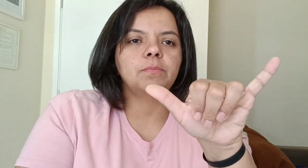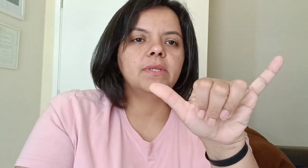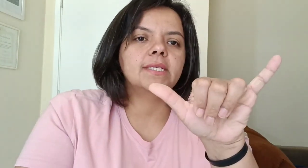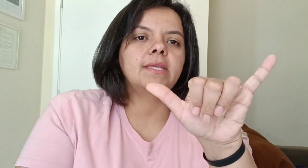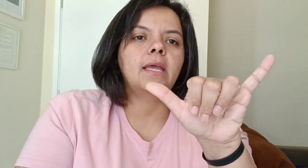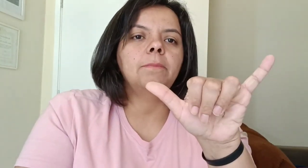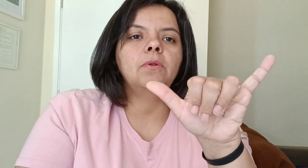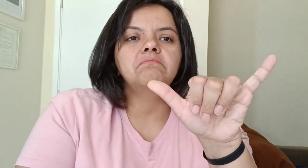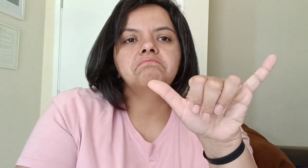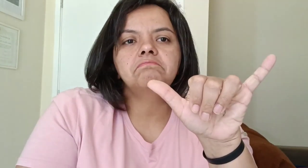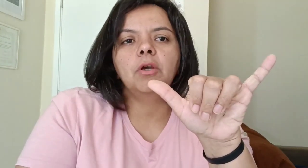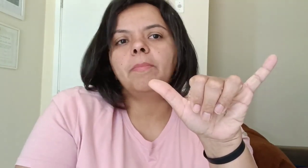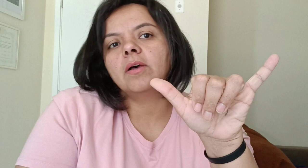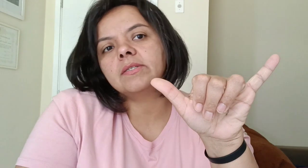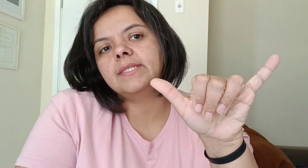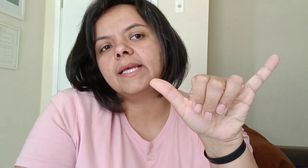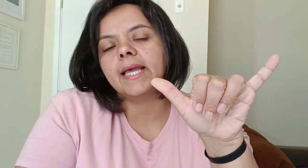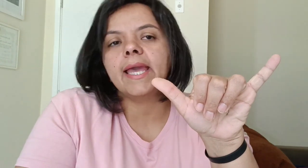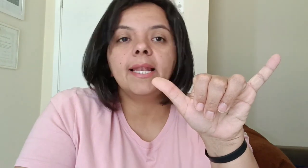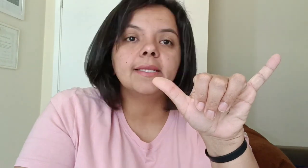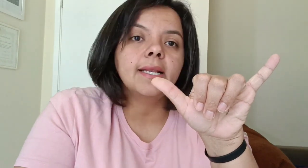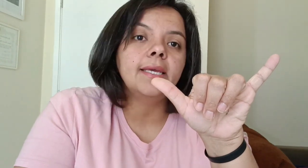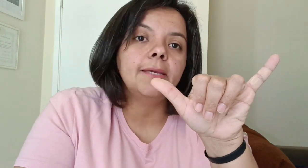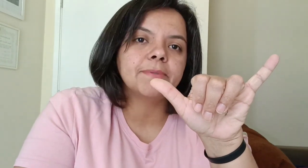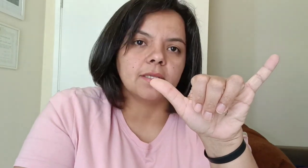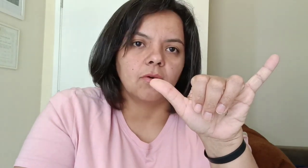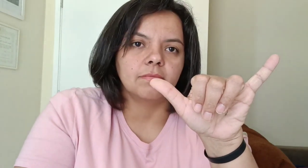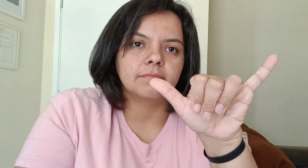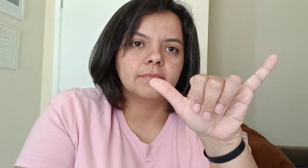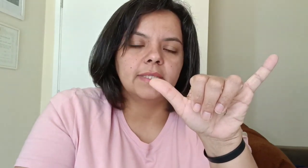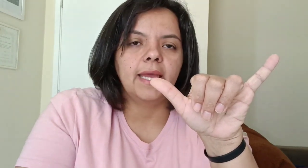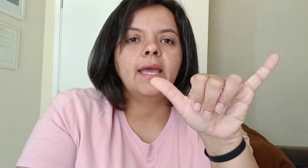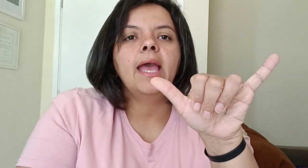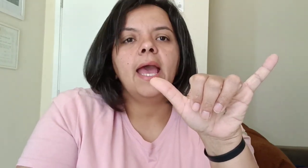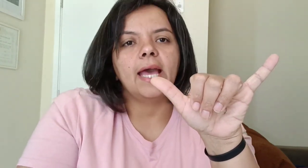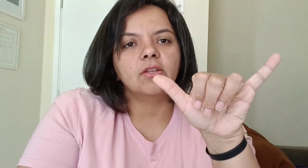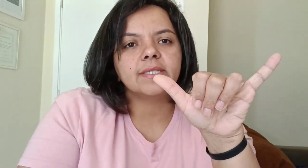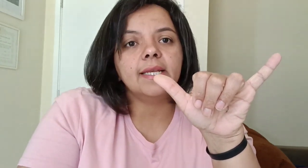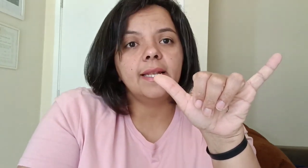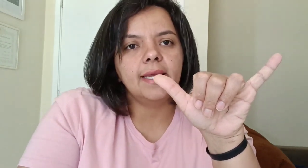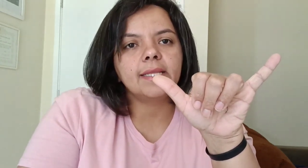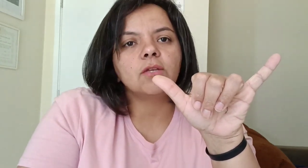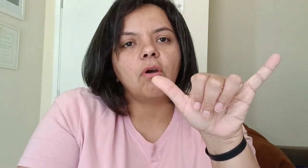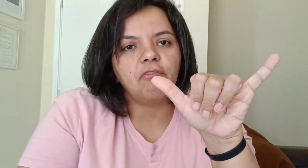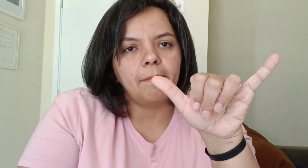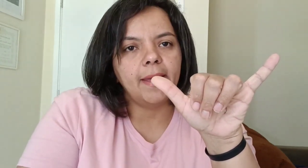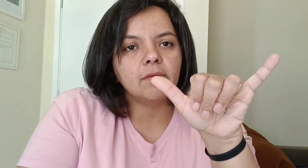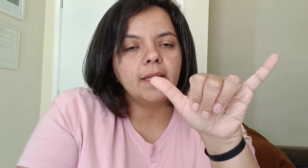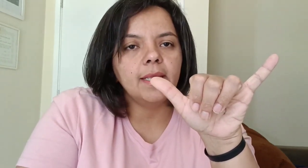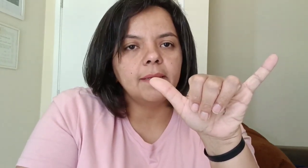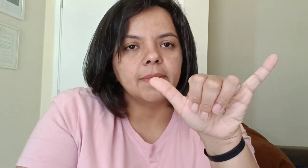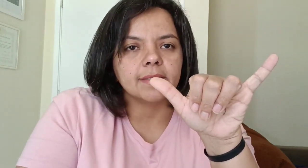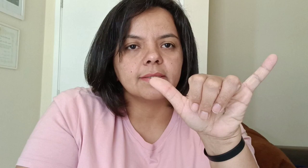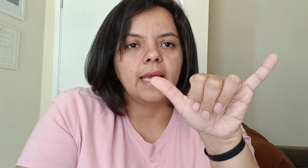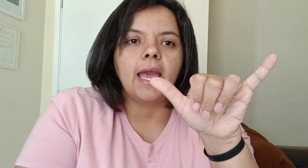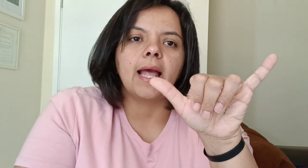por exemplo, eu posso dizer que aqui é a letra Y, né? A nossa letra no alfabeto em Libras é a